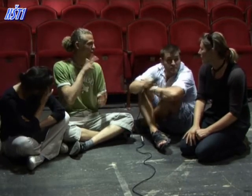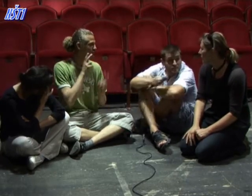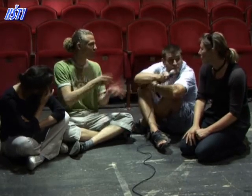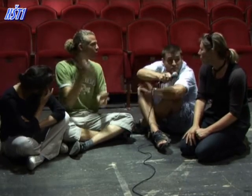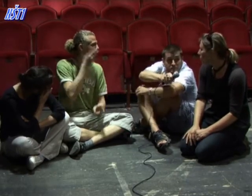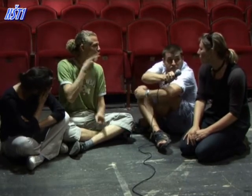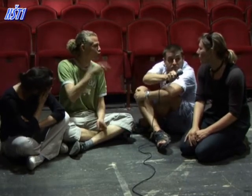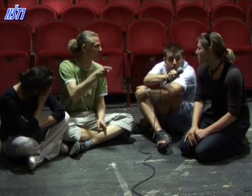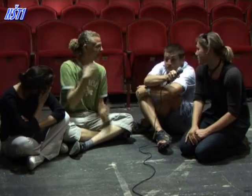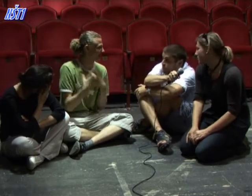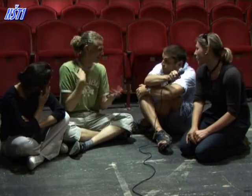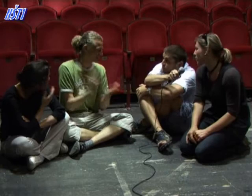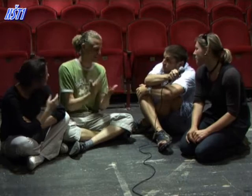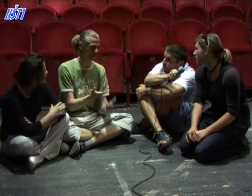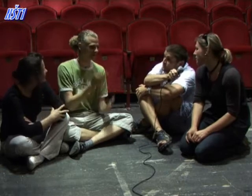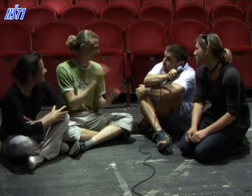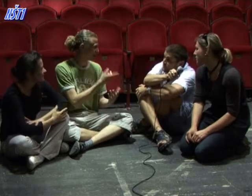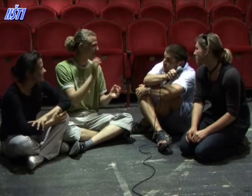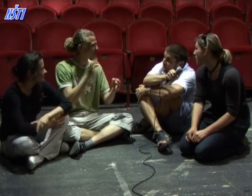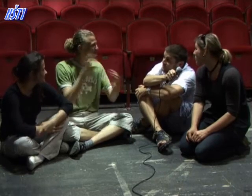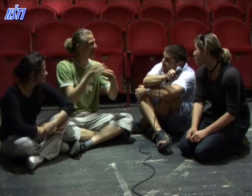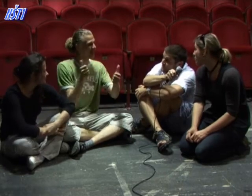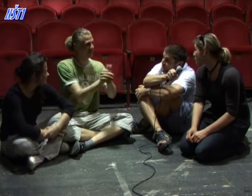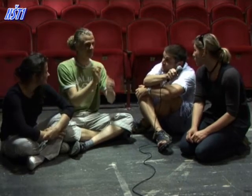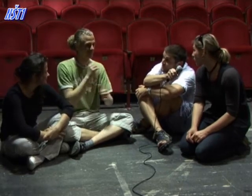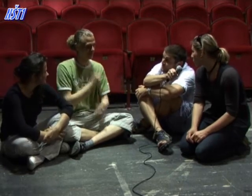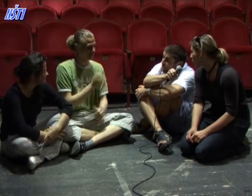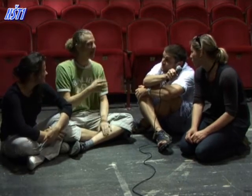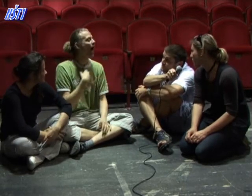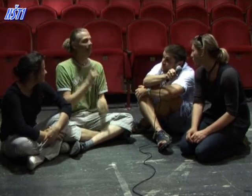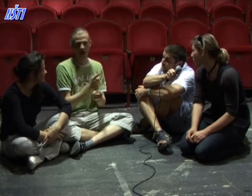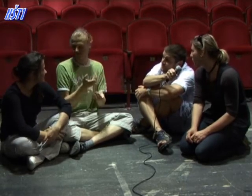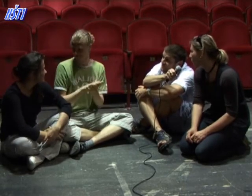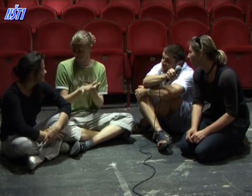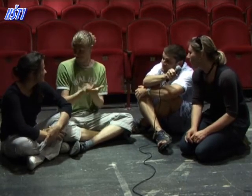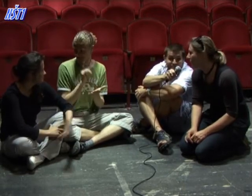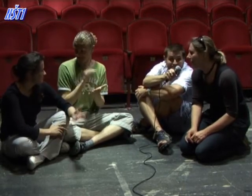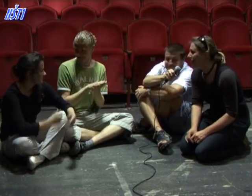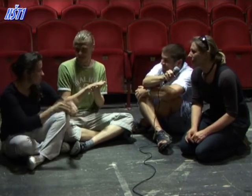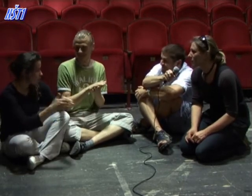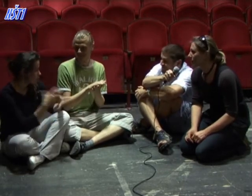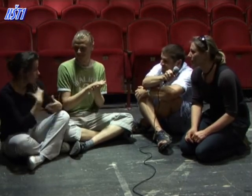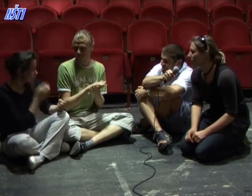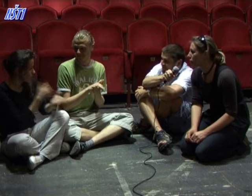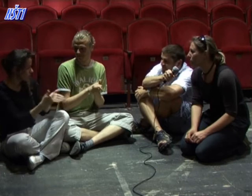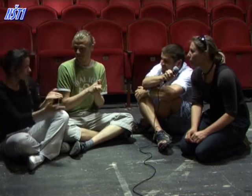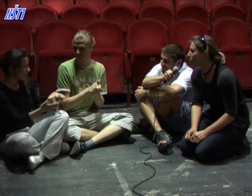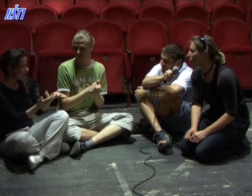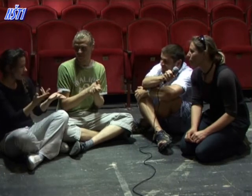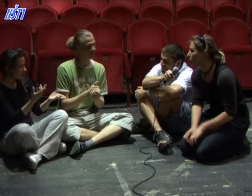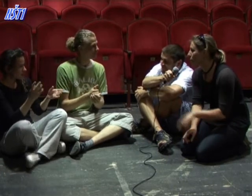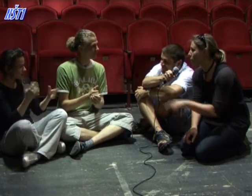No já díky tomu, vlastně stejně jako ostatní neslyšící, jsme měli možnost poznat tuhle hru, takže moc za to děkuju. Takže k